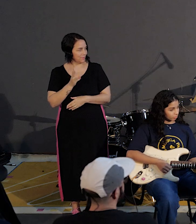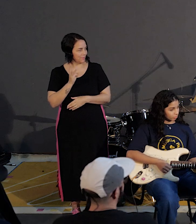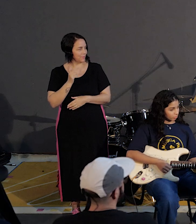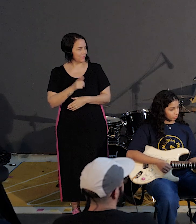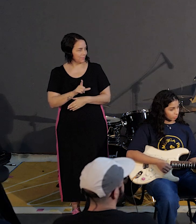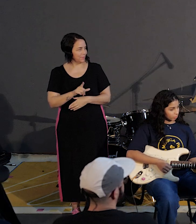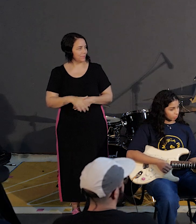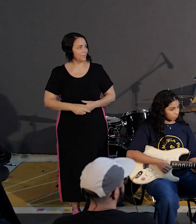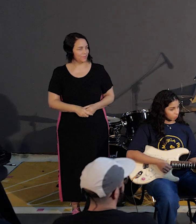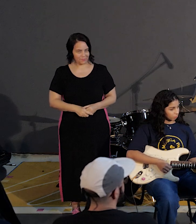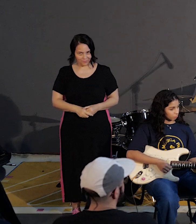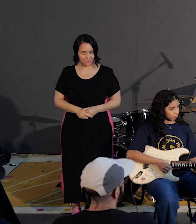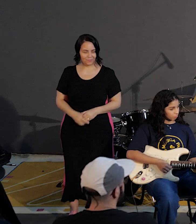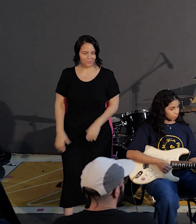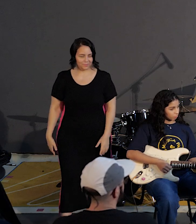três, quatro.